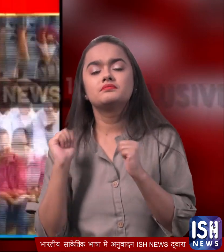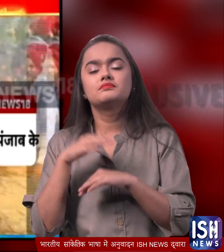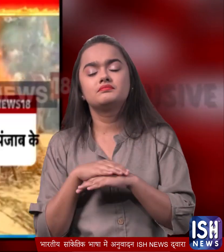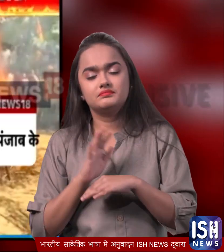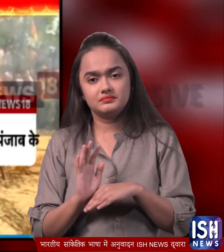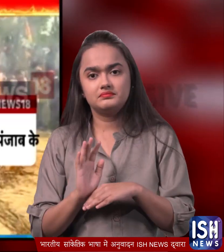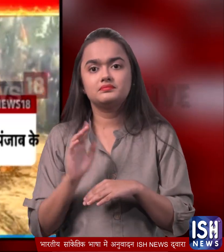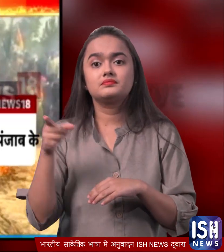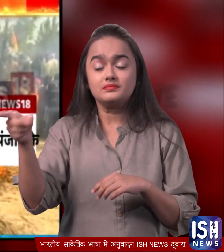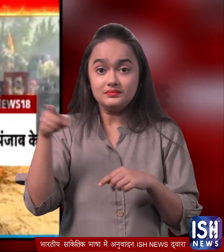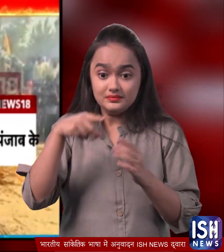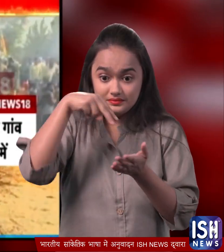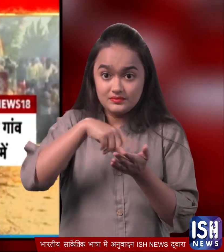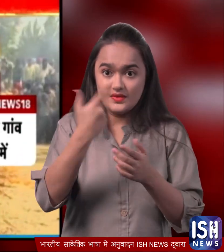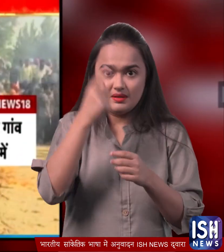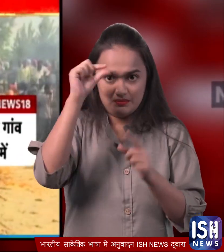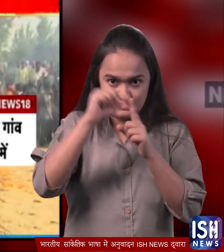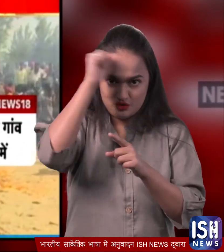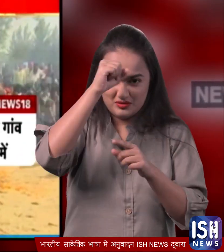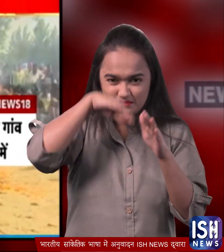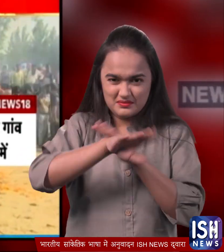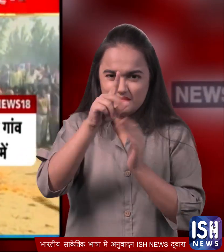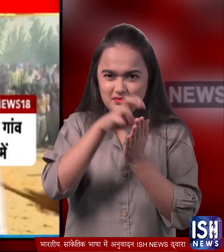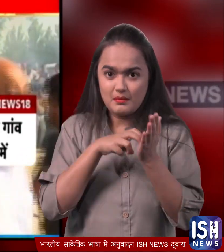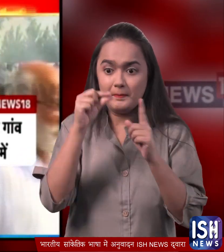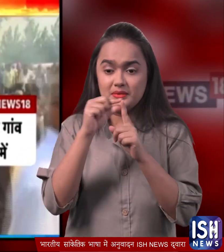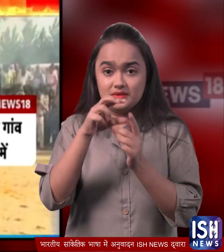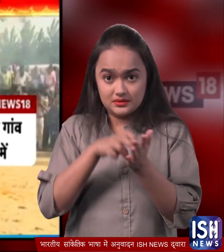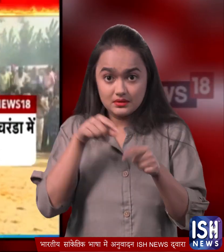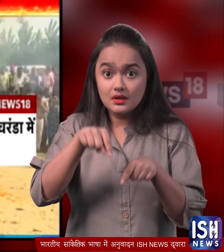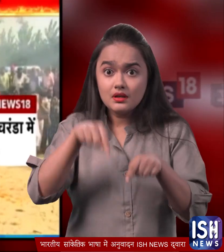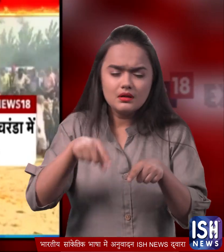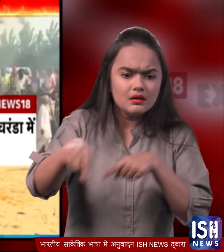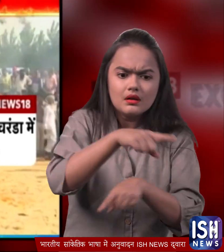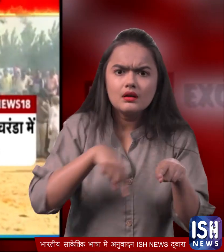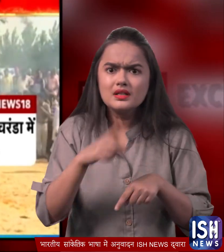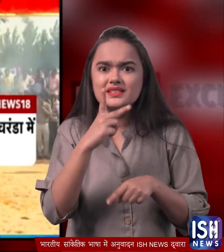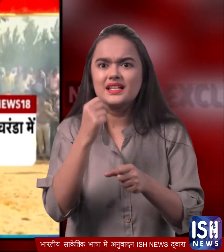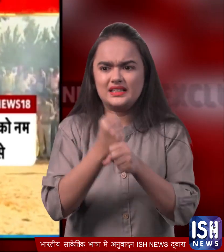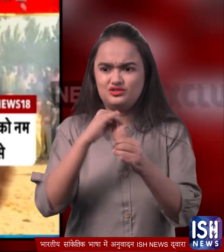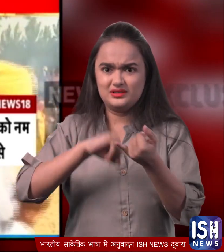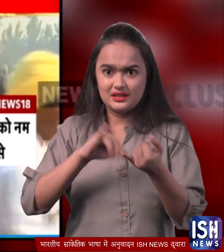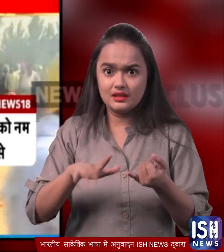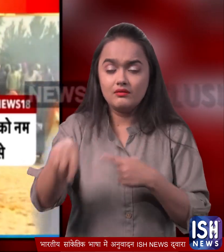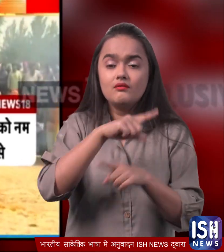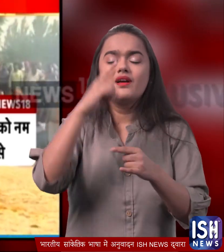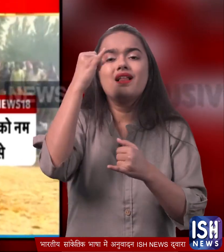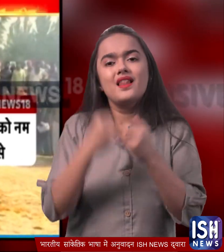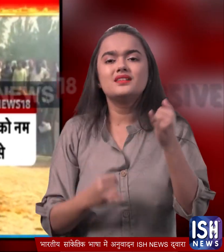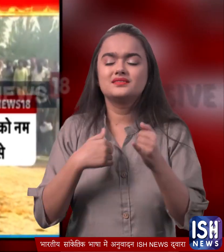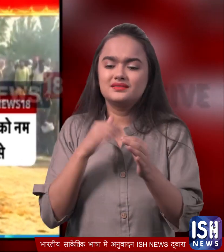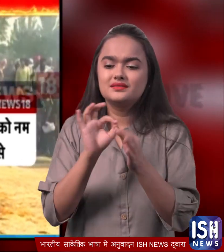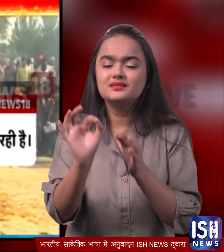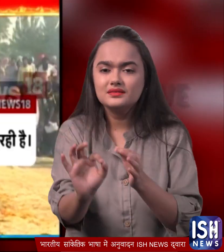बैठे नजर आए। इस वक्त हम मौजूद हैं पंजाब के रूपनगर के गांव पंचरेटा में, और यहाँ पर जो पंचरेटा में जो गज्जन सिंह जो है उनको